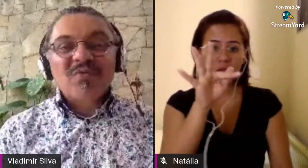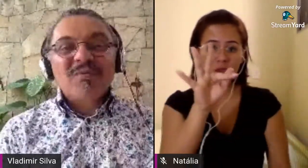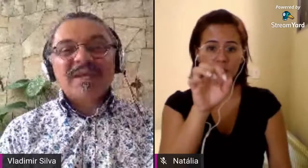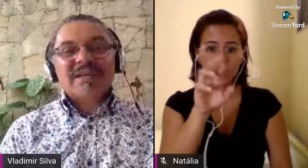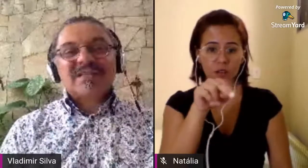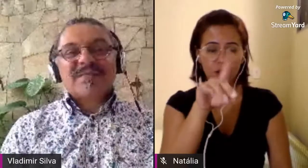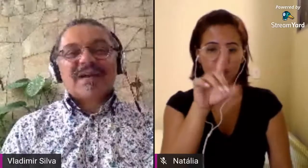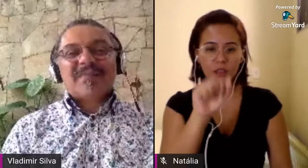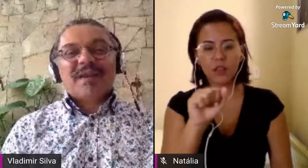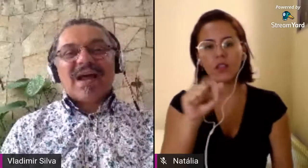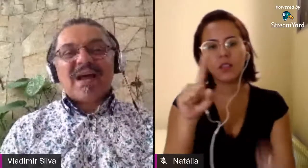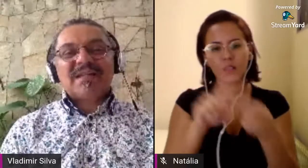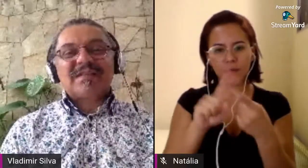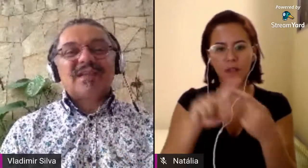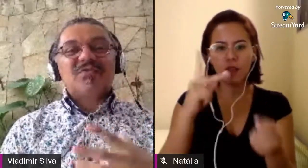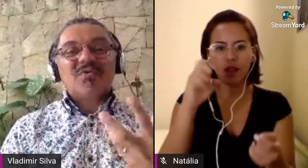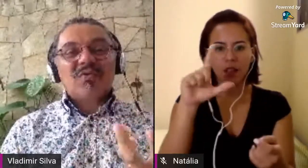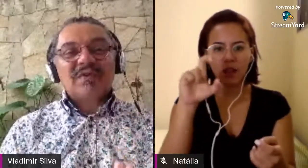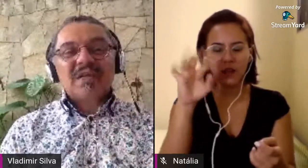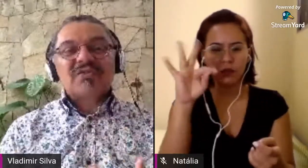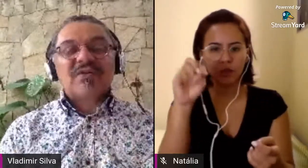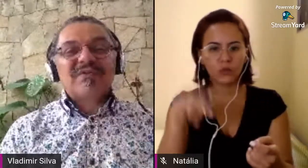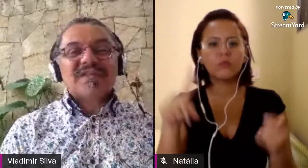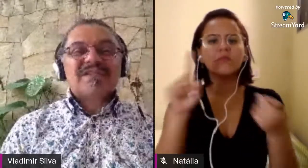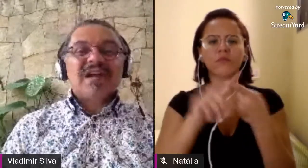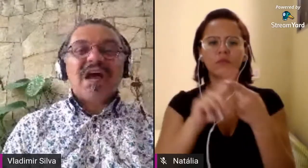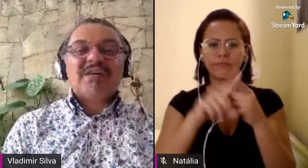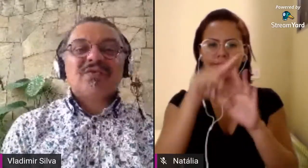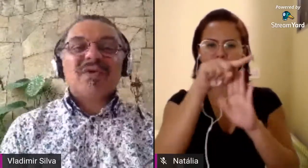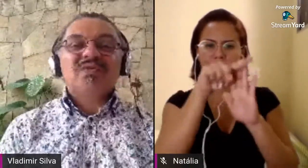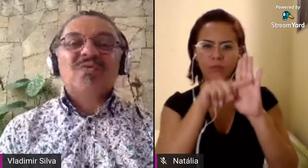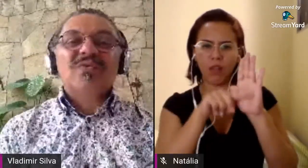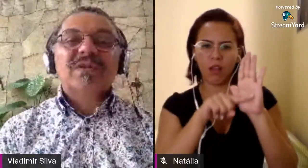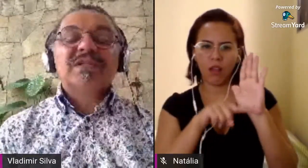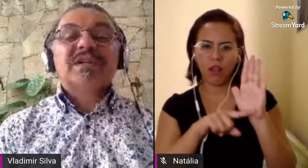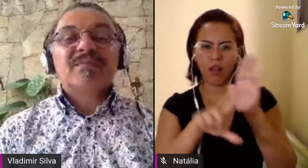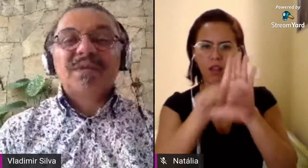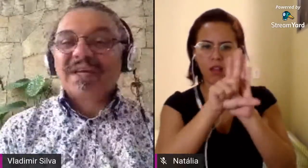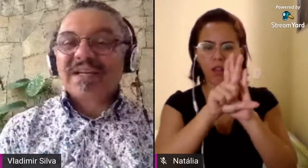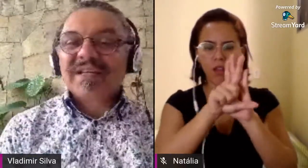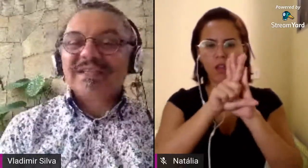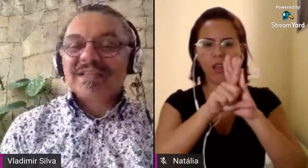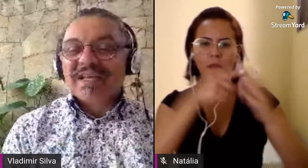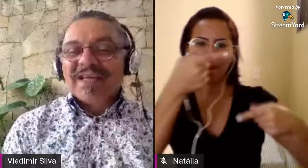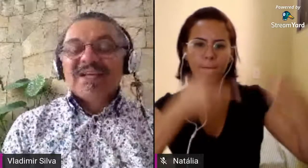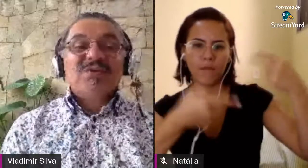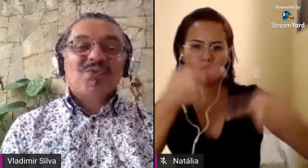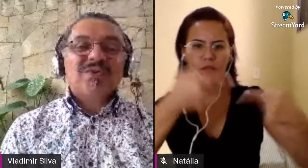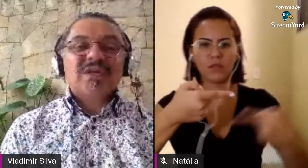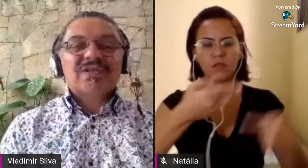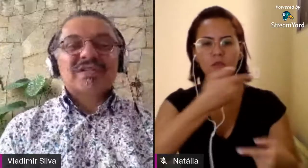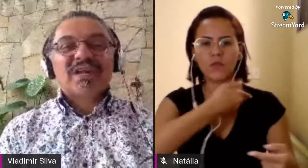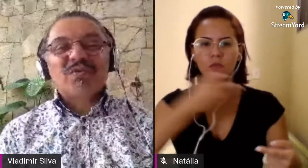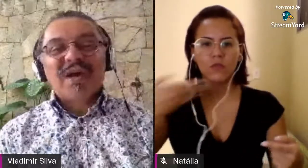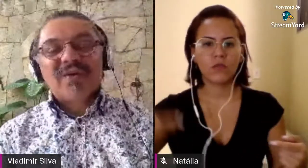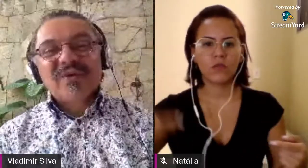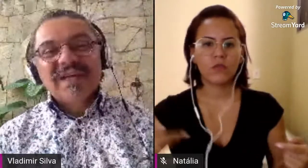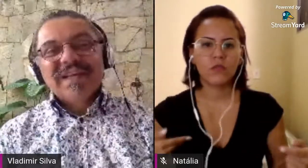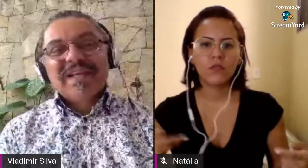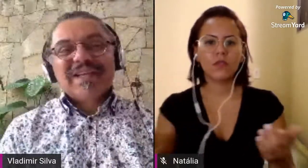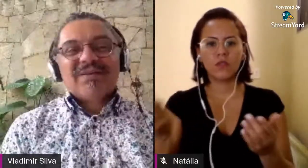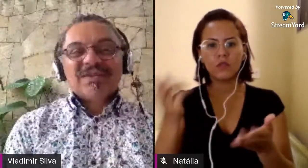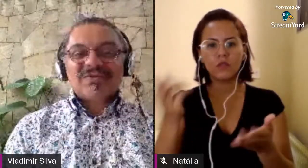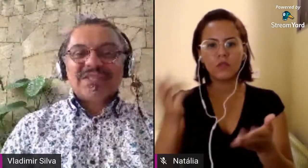políticas públicas para a arte, tanto no contexto da universidade, quanto no contexto de Campina Grande e no contexto